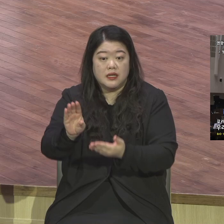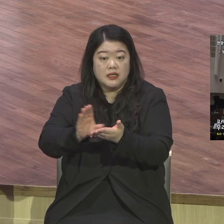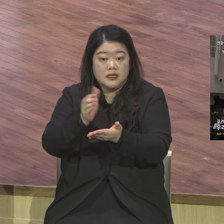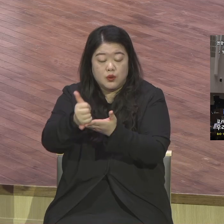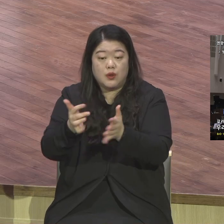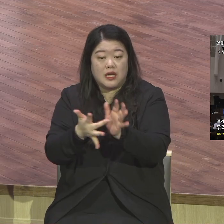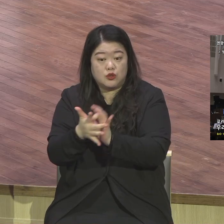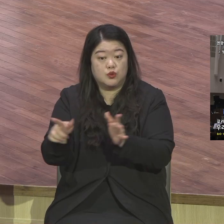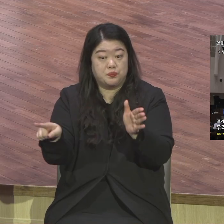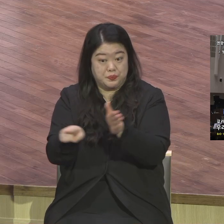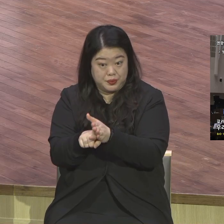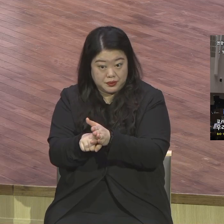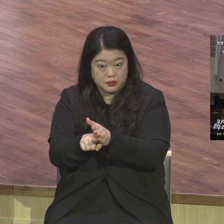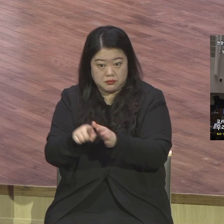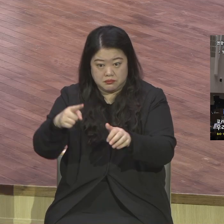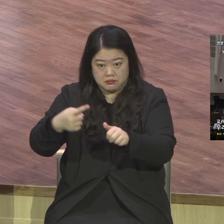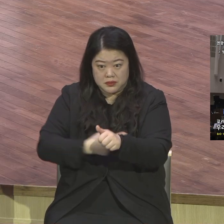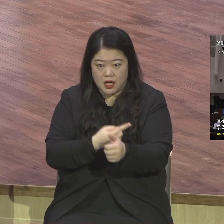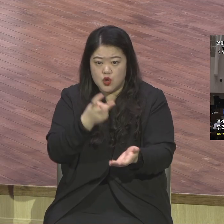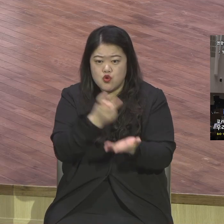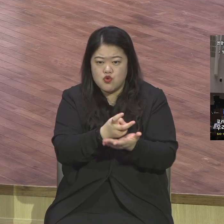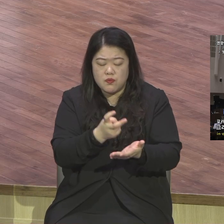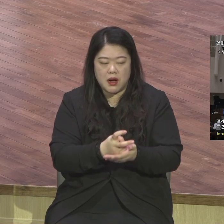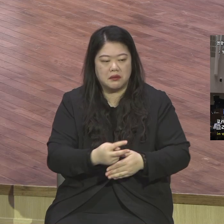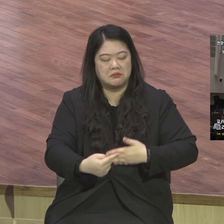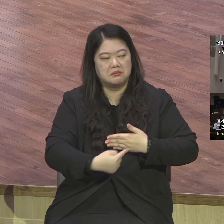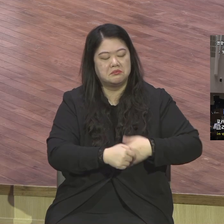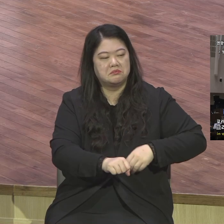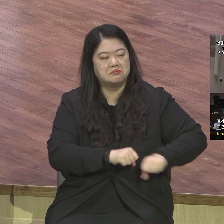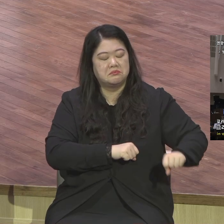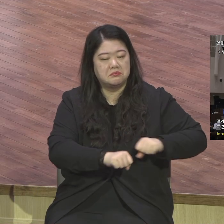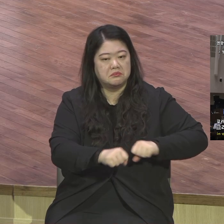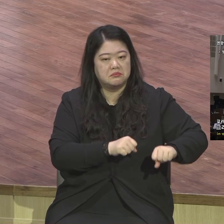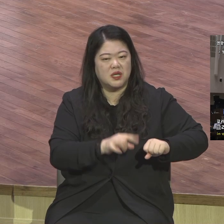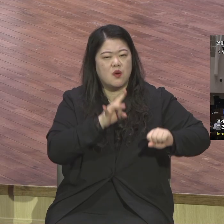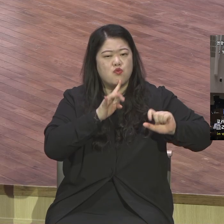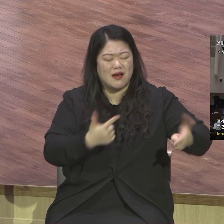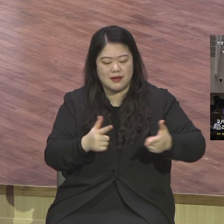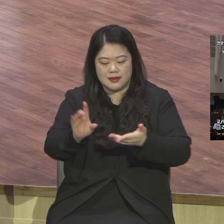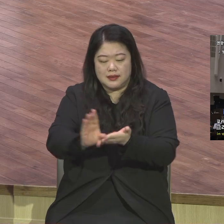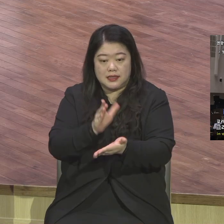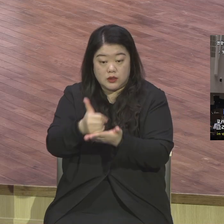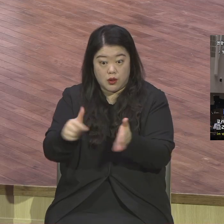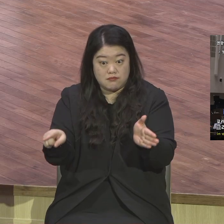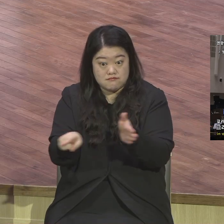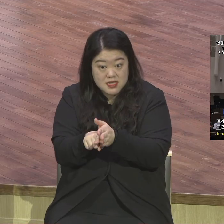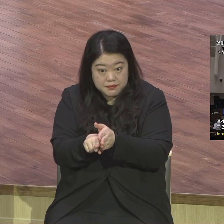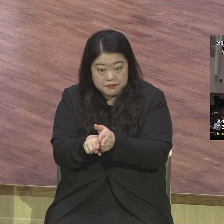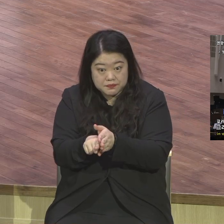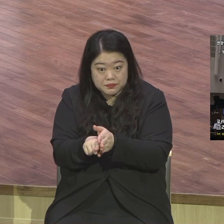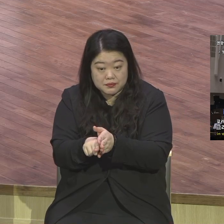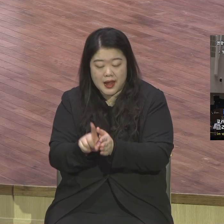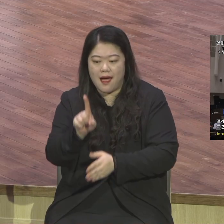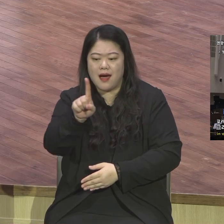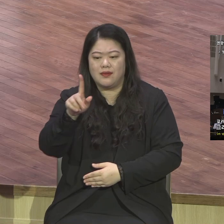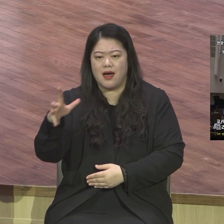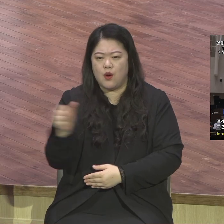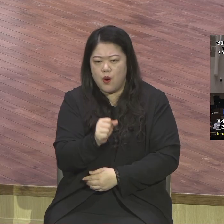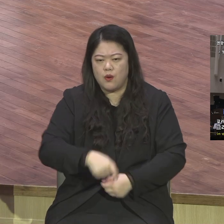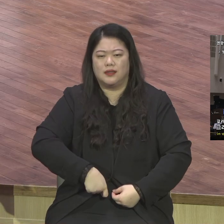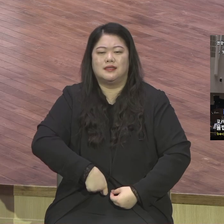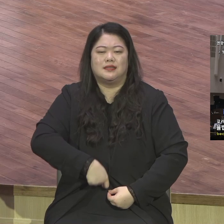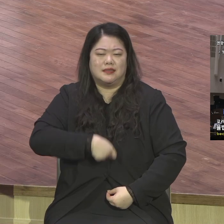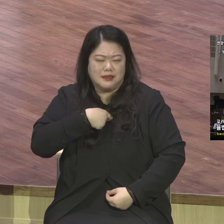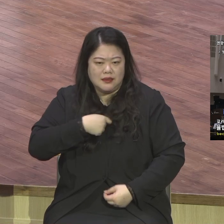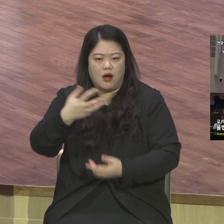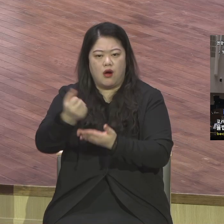예수를 믿나니 이는 우리가 율법의 행위로서가 아니고 그리스도를 믿음으로서 어렵다함을 얻으려